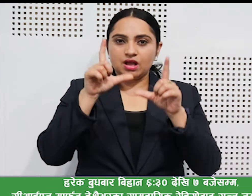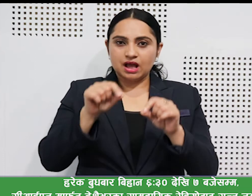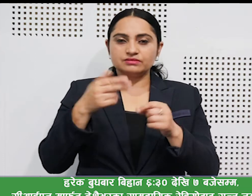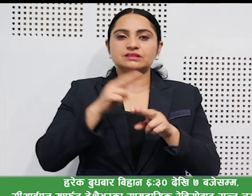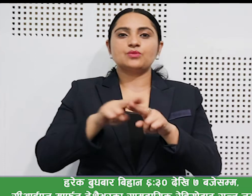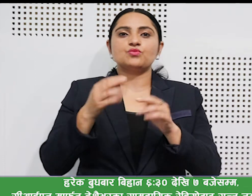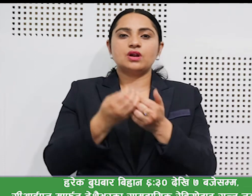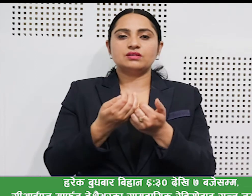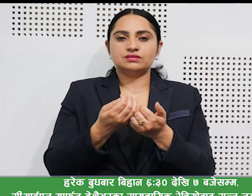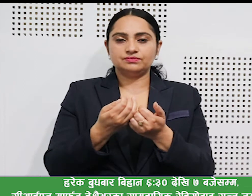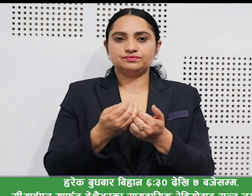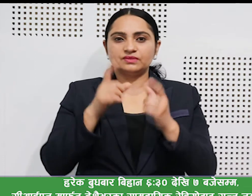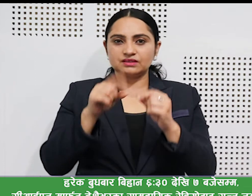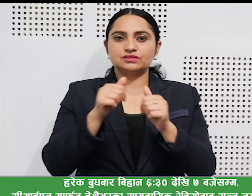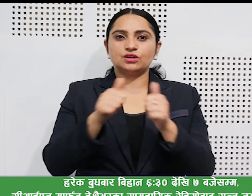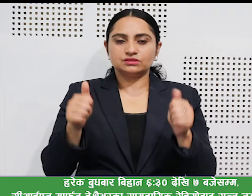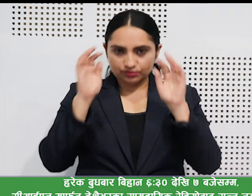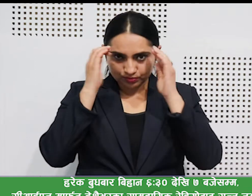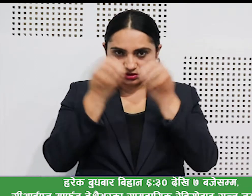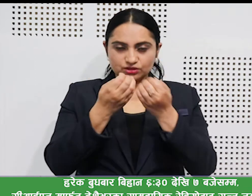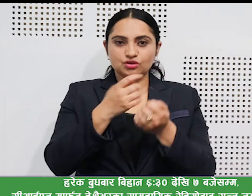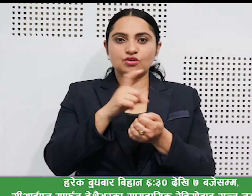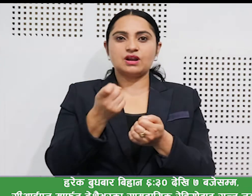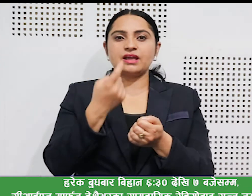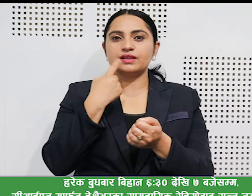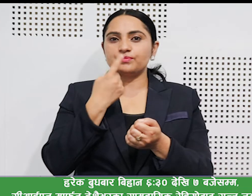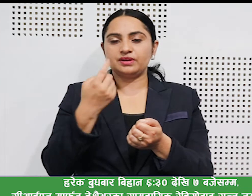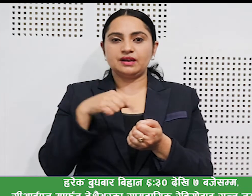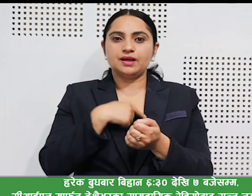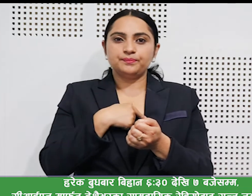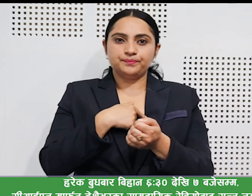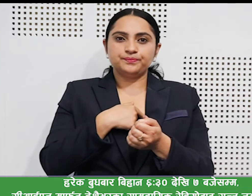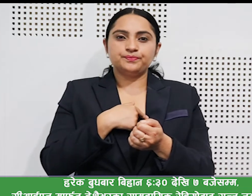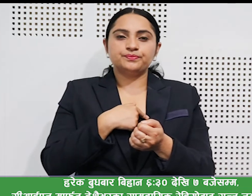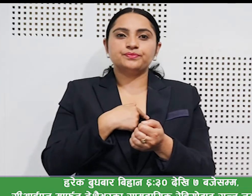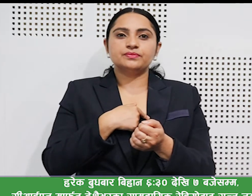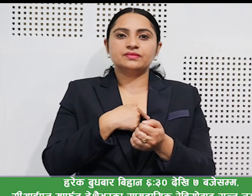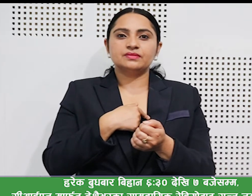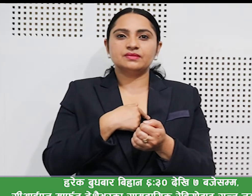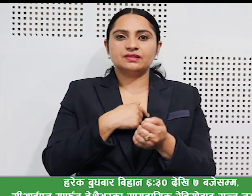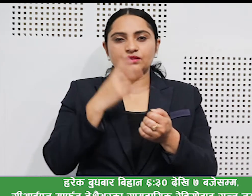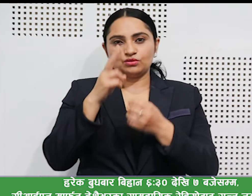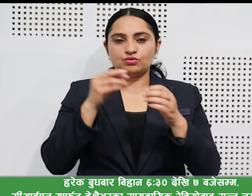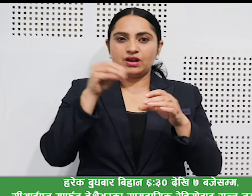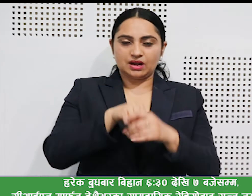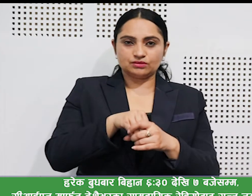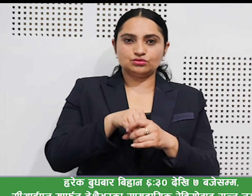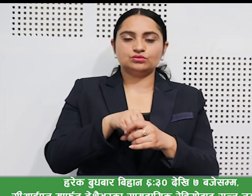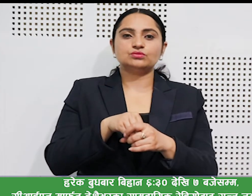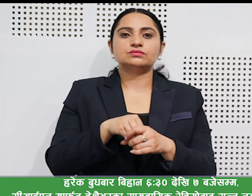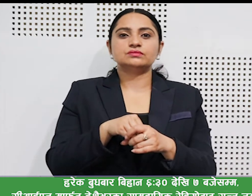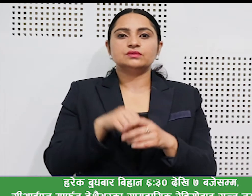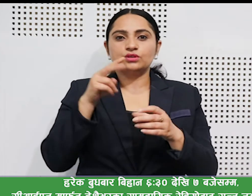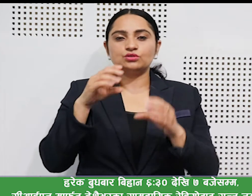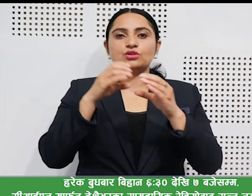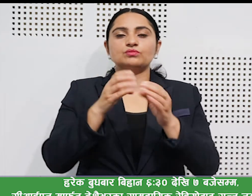गरेर आवश्यकता अनुसार प्रोटेक्सन गर्नको लागि भनेर हामीले चाहिँ घरलौरी इन्फर्मेसनको कुरा पनि त्यसमा राख्छौँ। घरलौरी यो